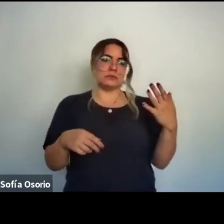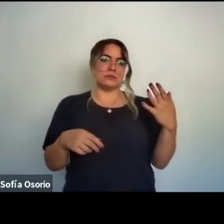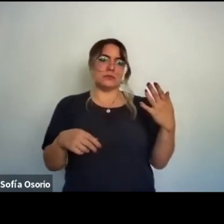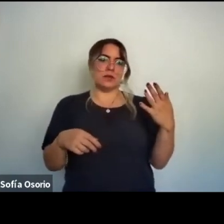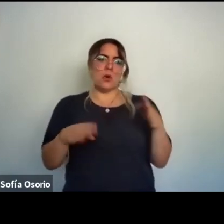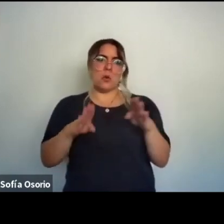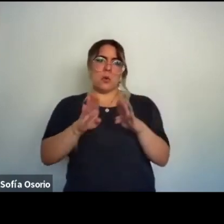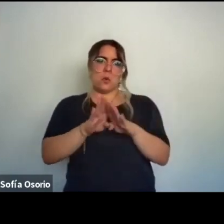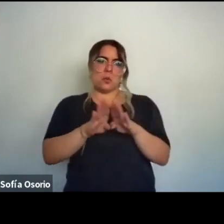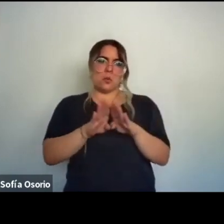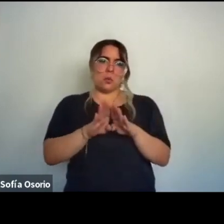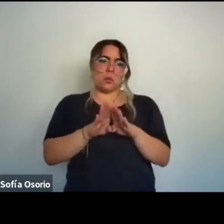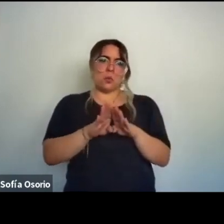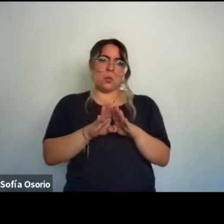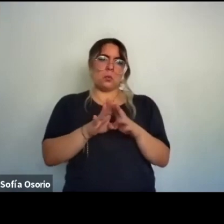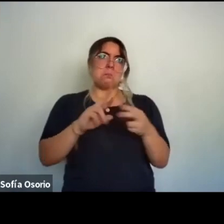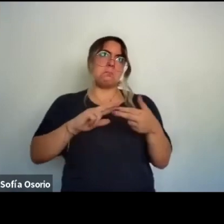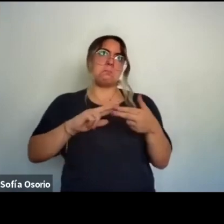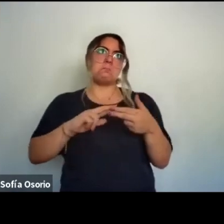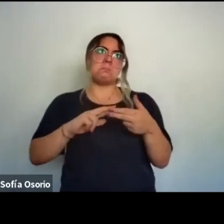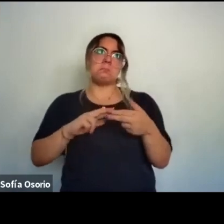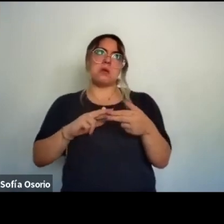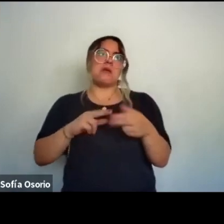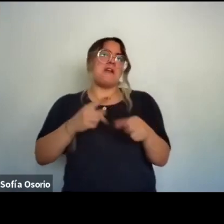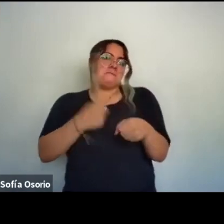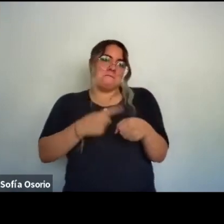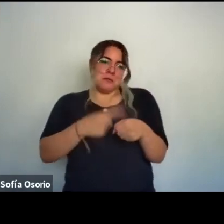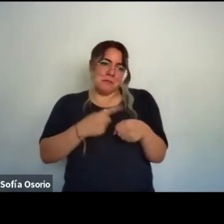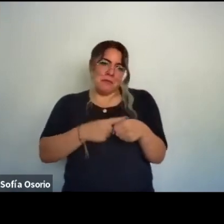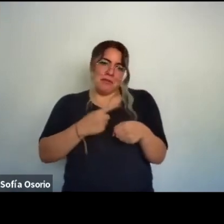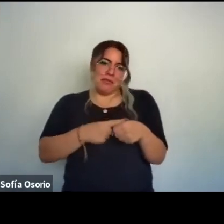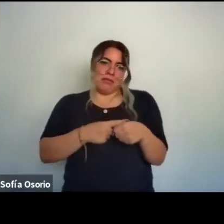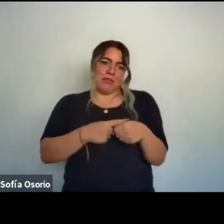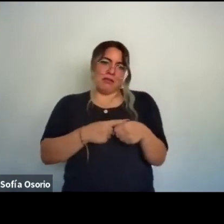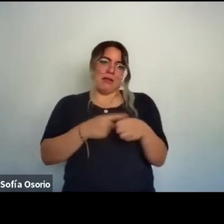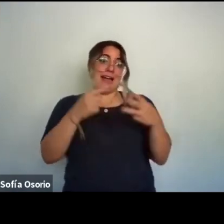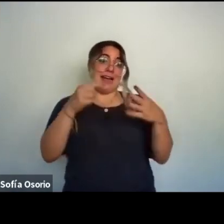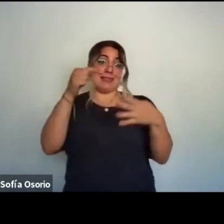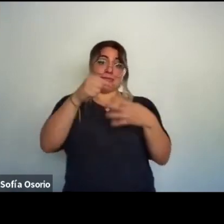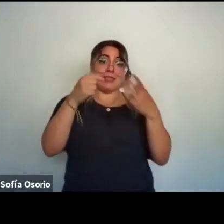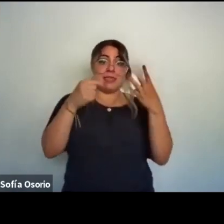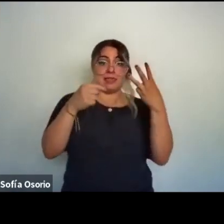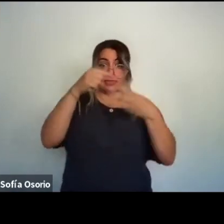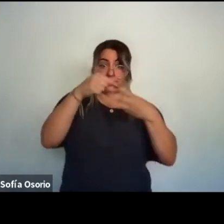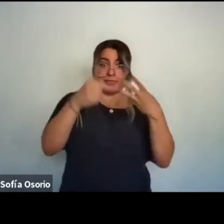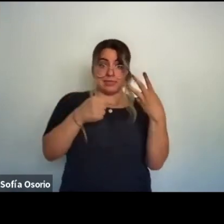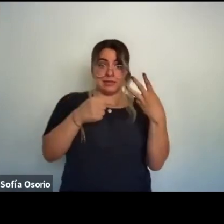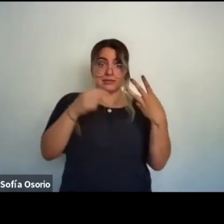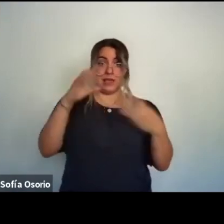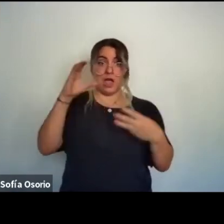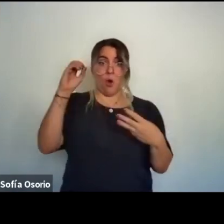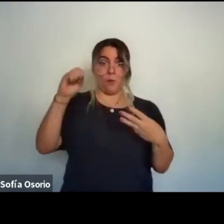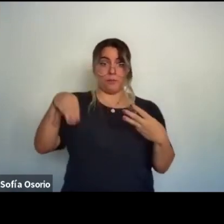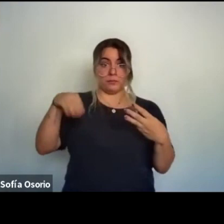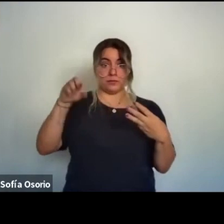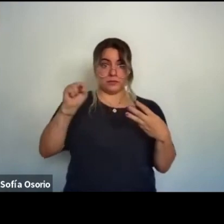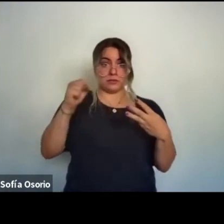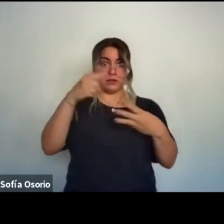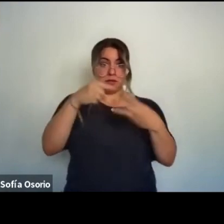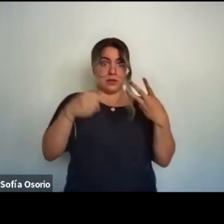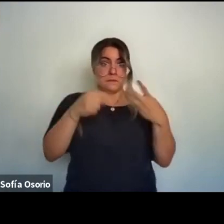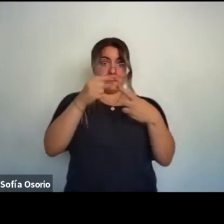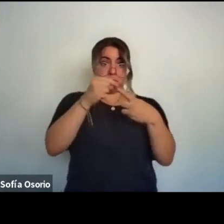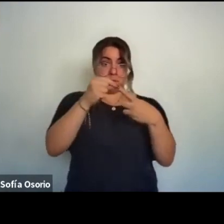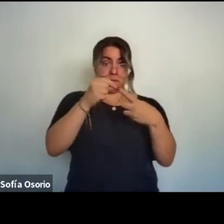condiciones relacionadas con la experiencia de la enfermedad. De esta manera propone tres conceptos clave. El primero de ellos es